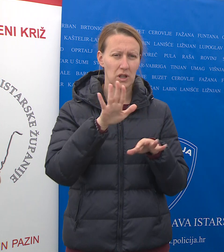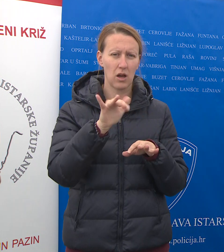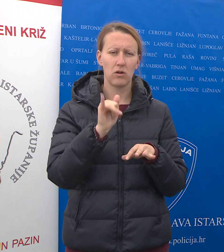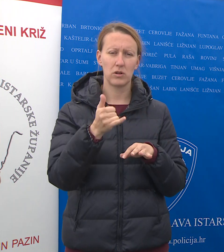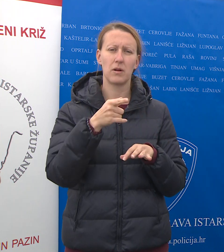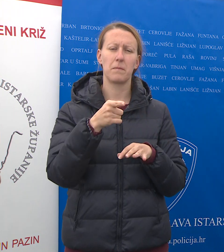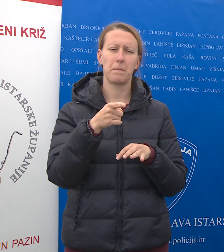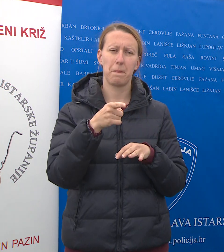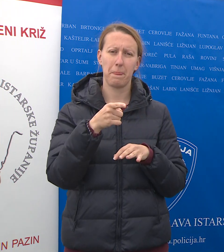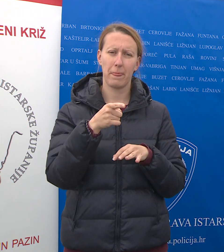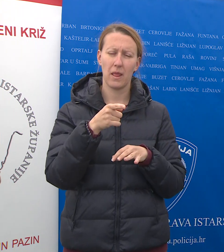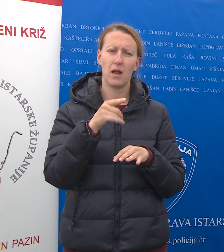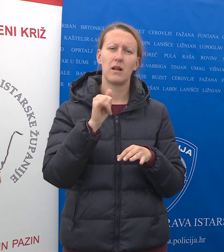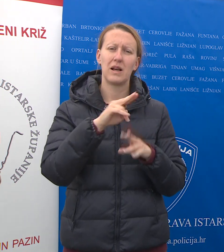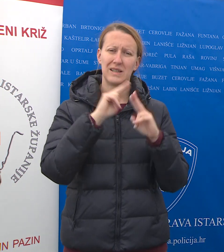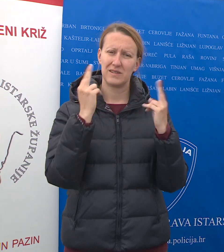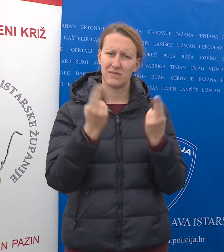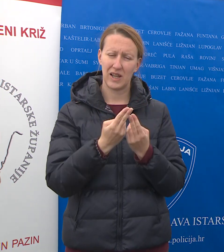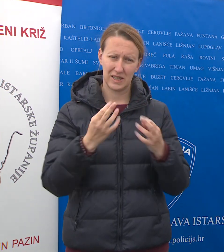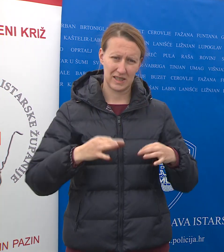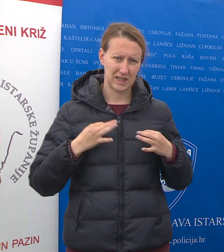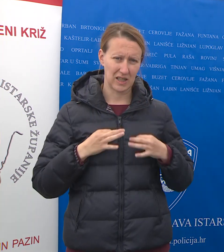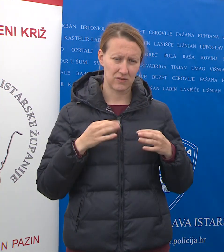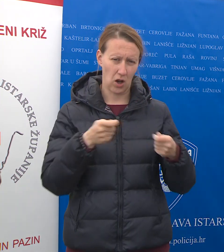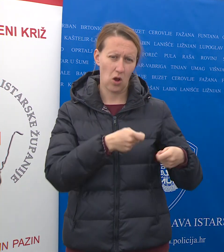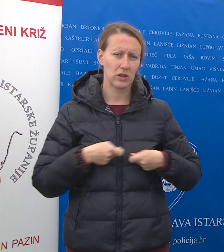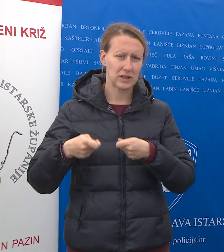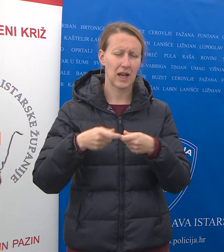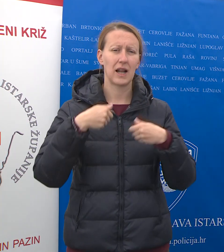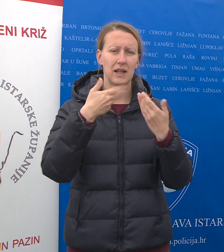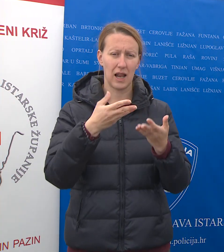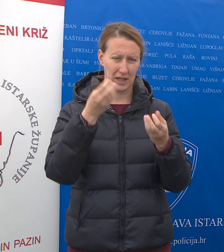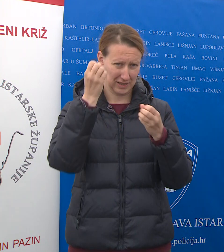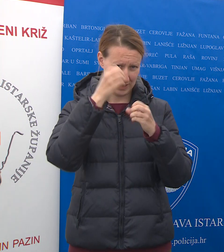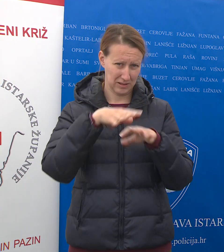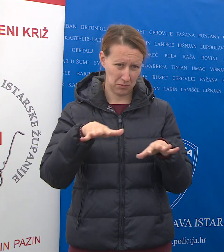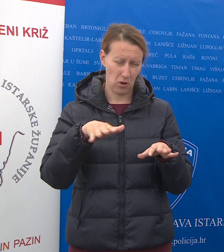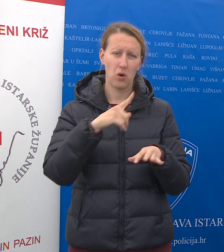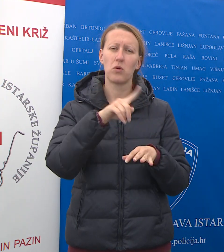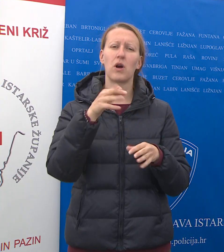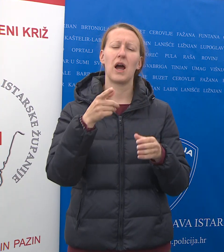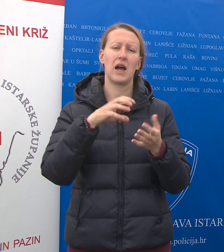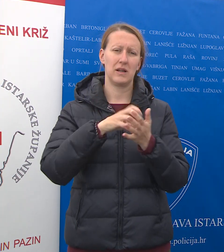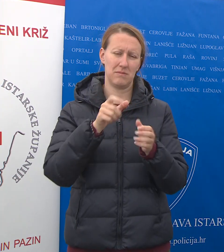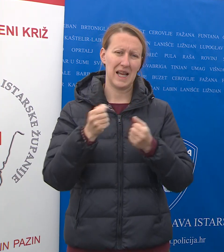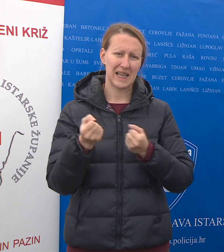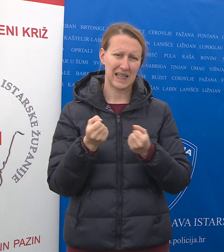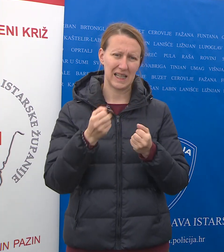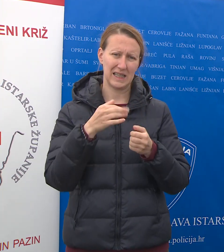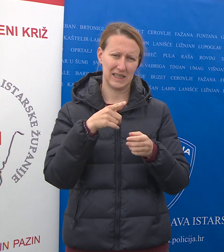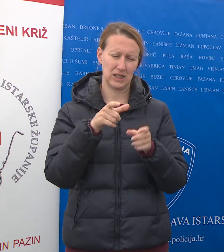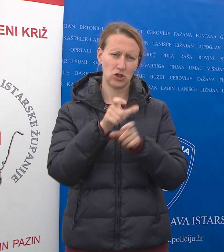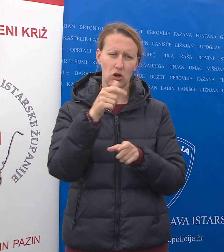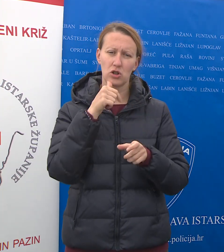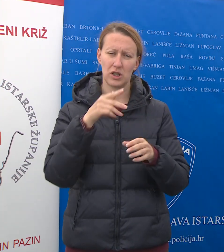način da je Svjetska zdravstvena organizacija davala preporuke, a onda je krizni stožer i Hrvatski zavod za